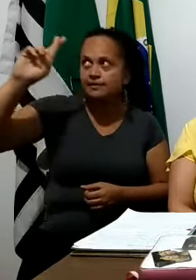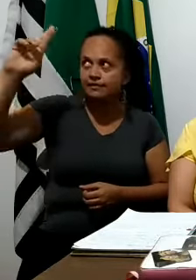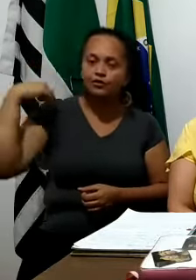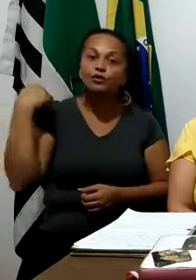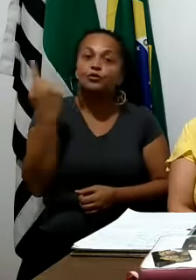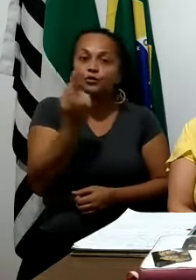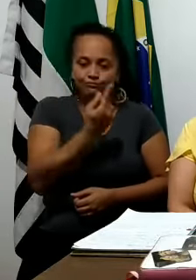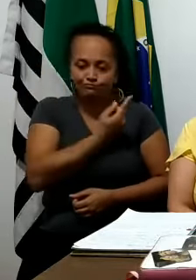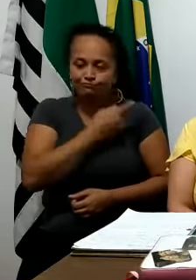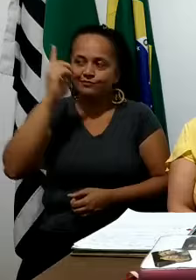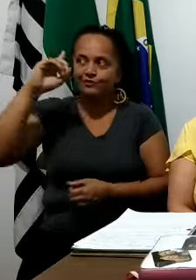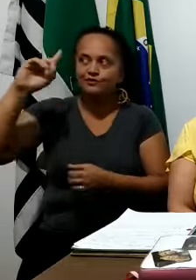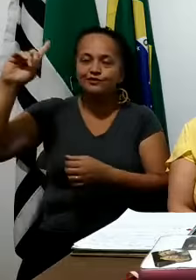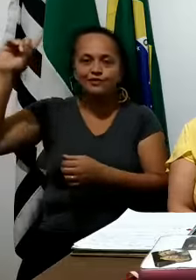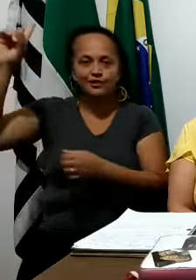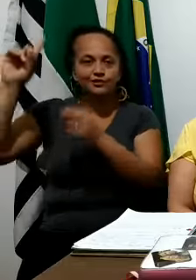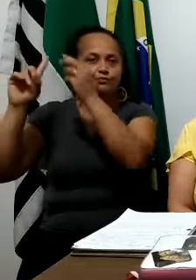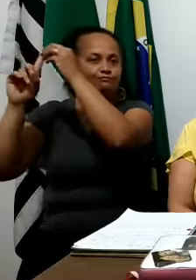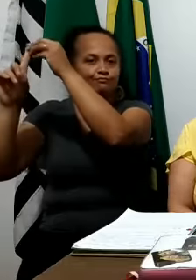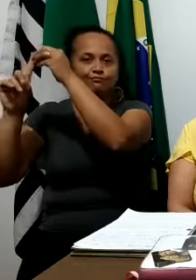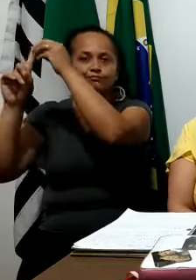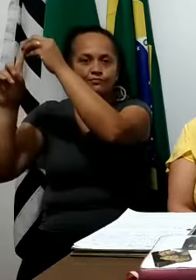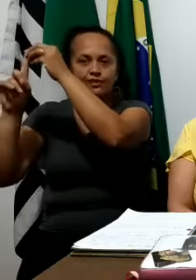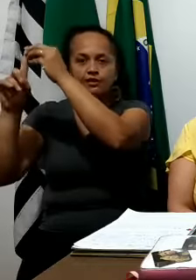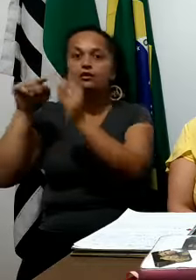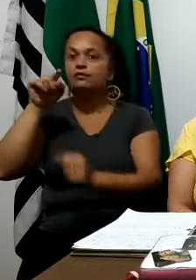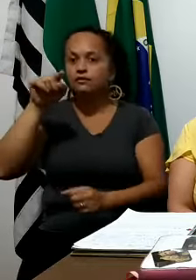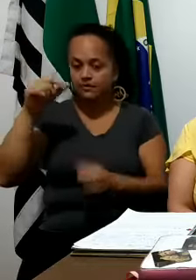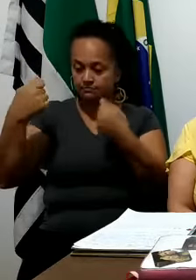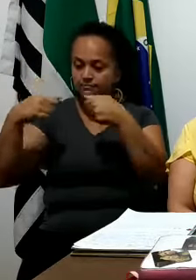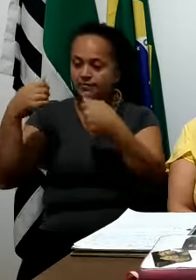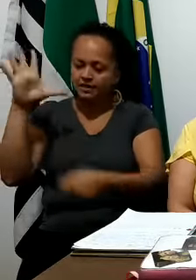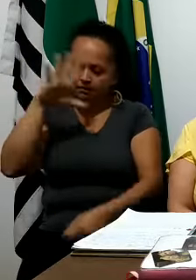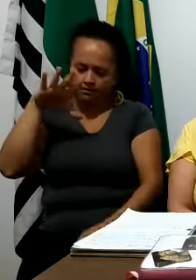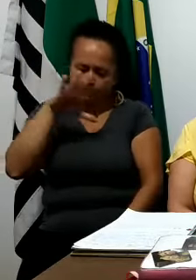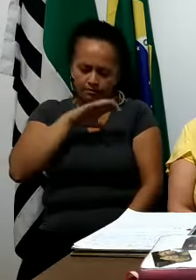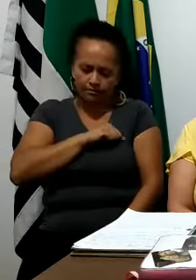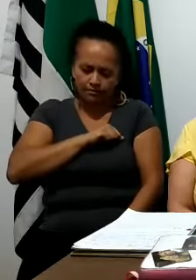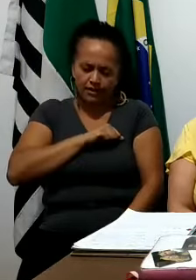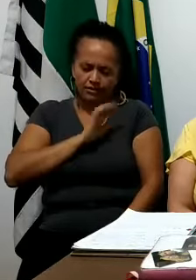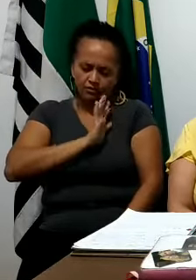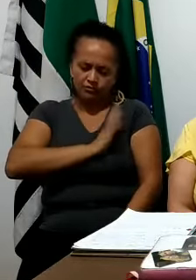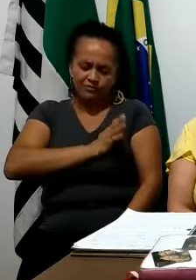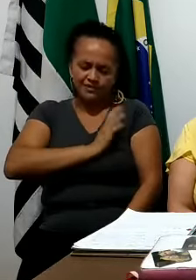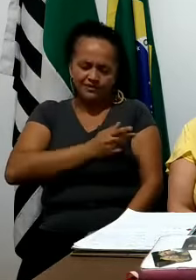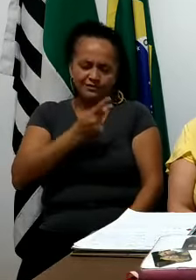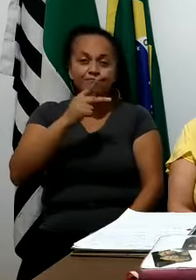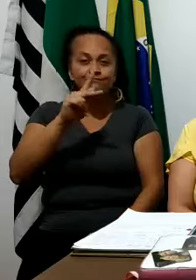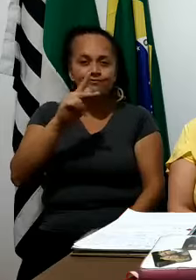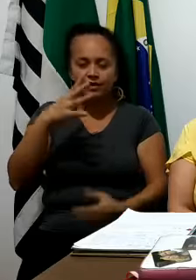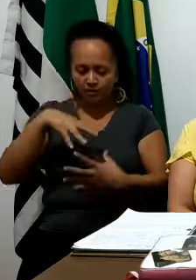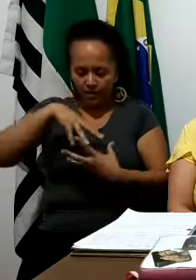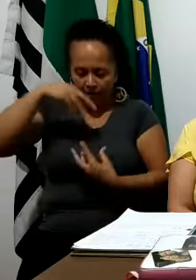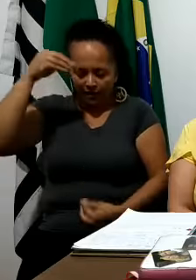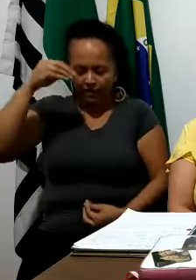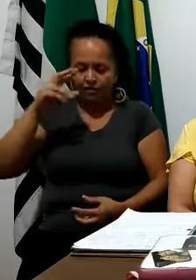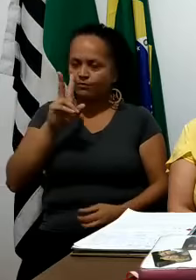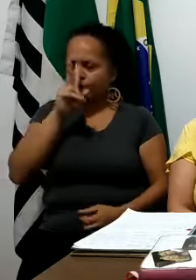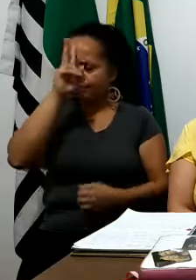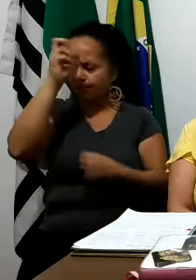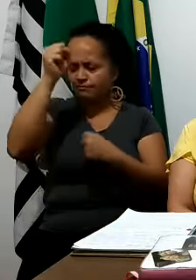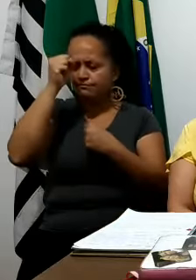de todo o seu coração, de toda a sua alma e de toda a sua força. Guarde sempre